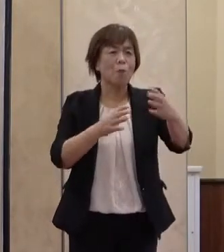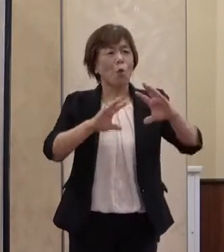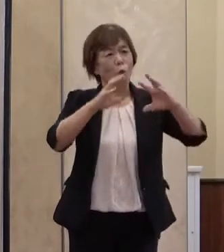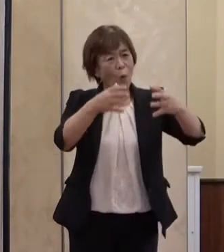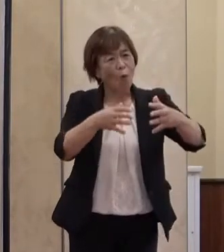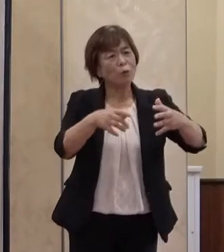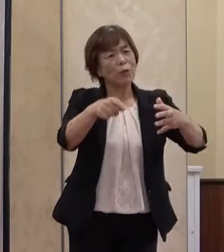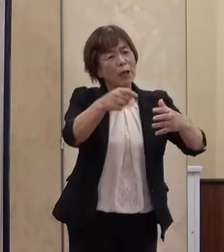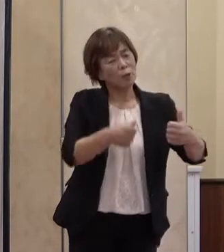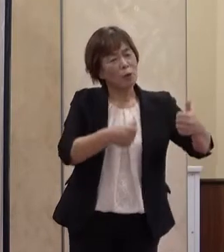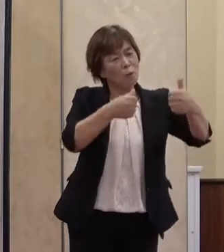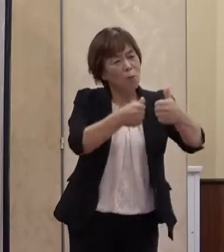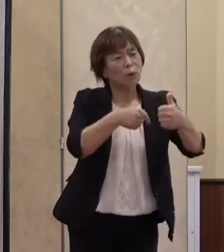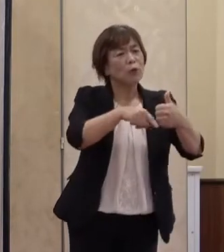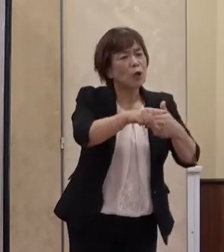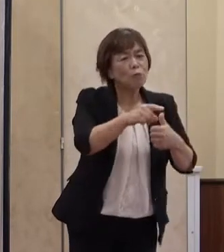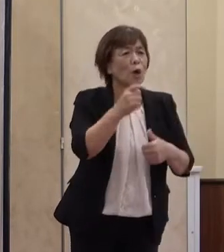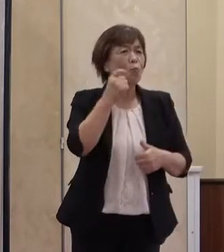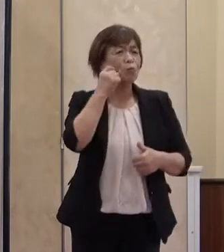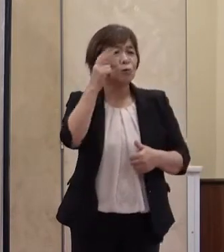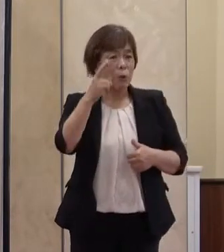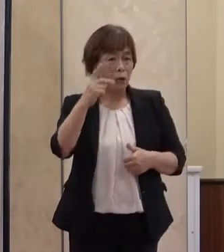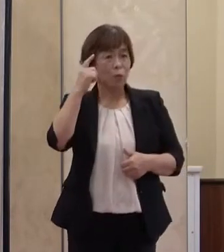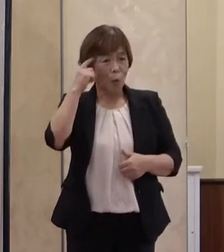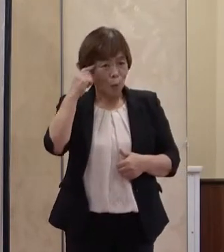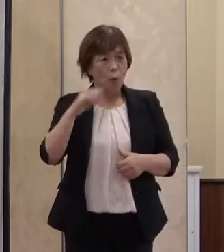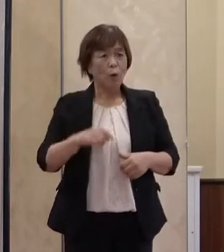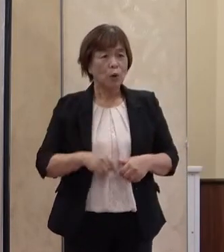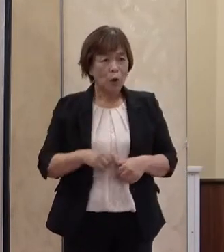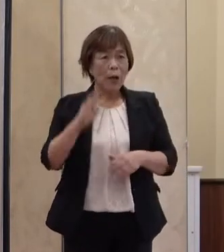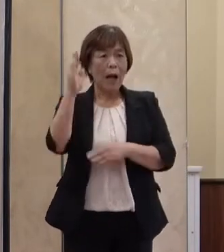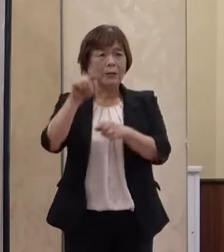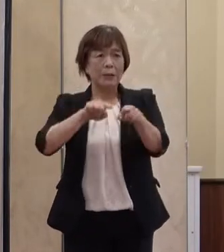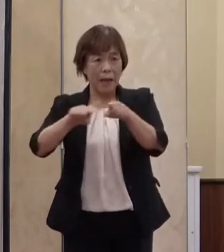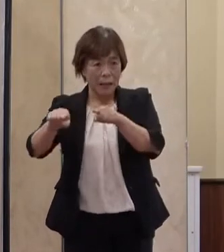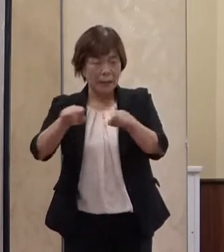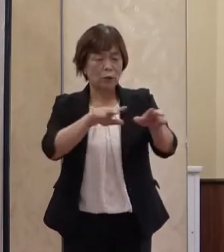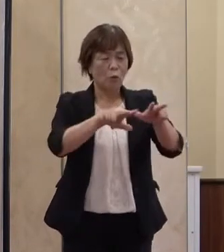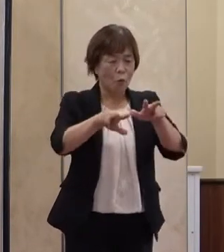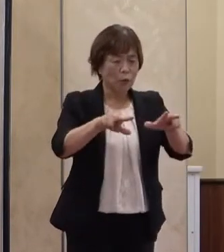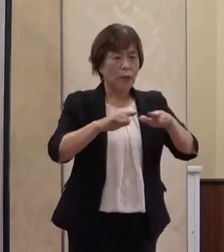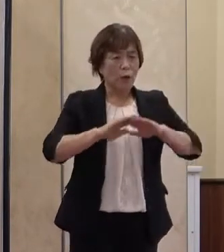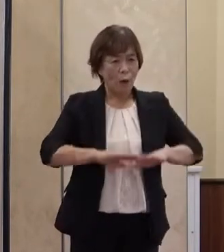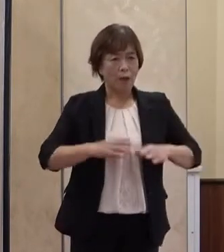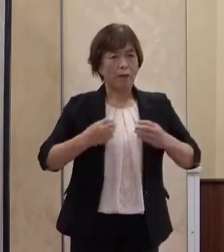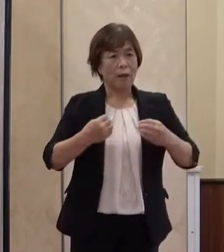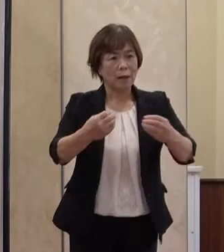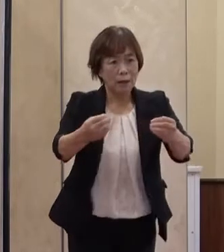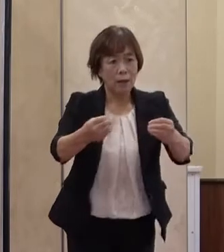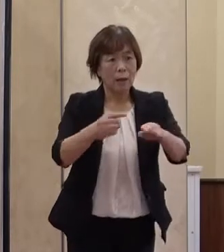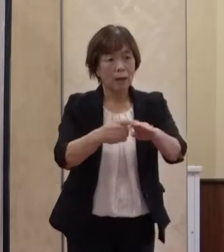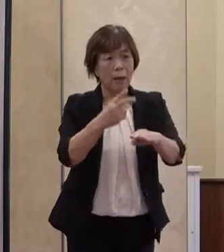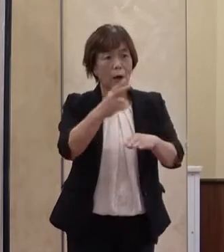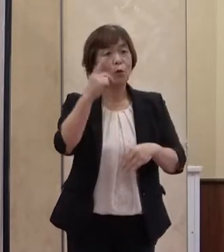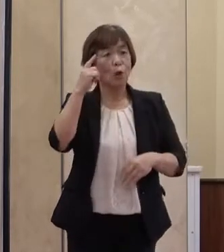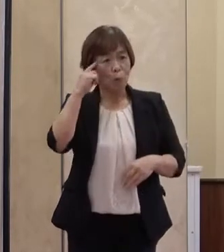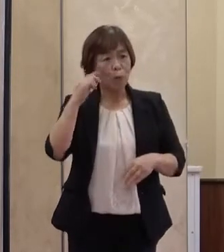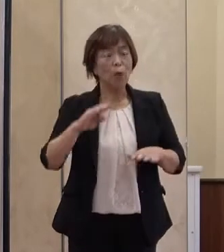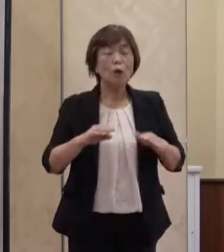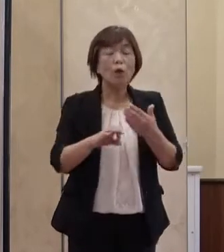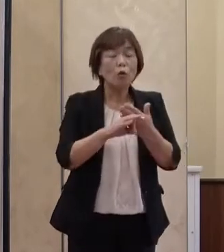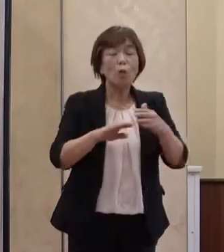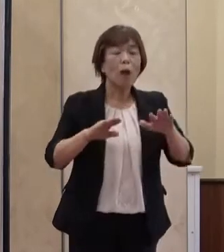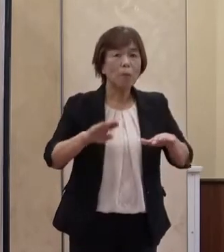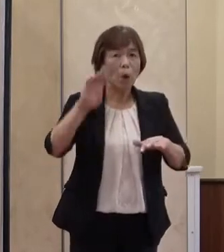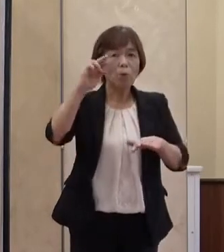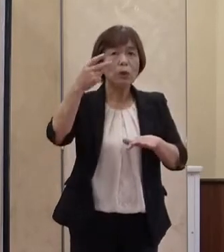ような話はそこではさせてもらって、それが政治行政の安定性だろうというふうには思ってます。だって今大阪市長がやらないと言ったら終わりな